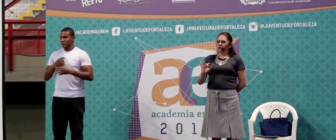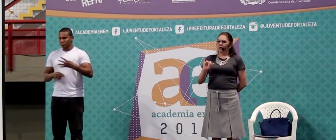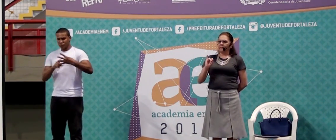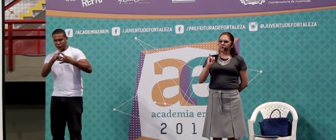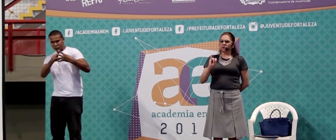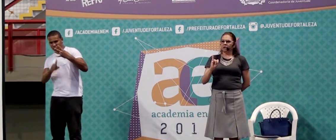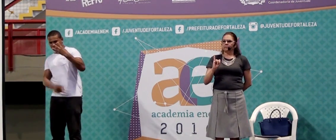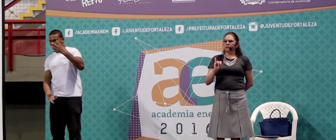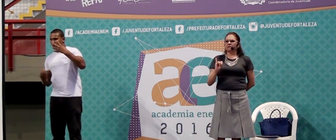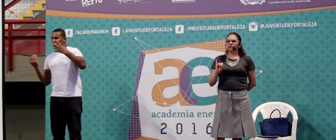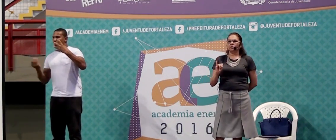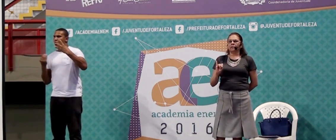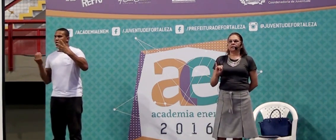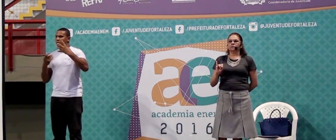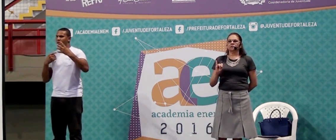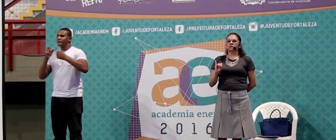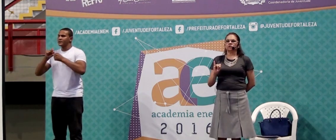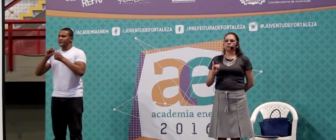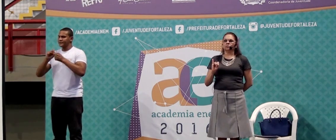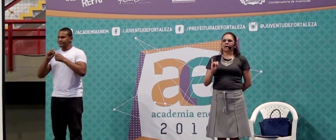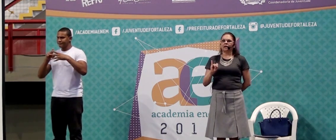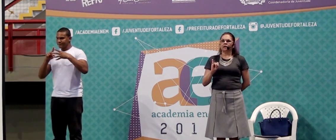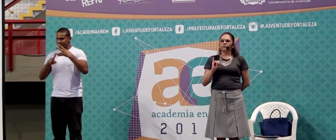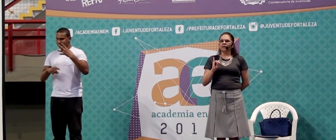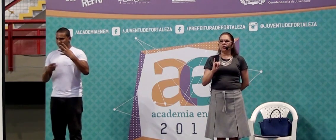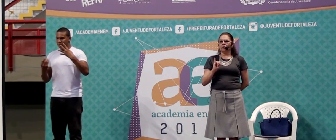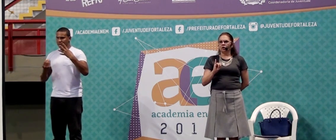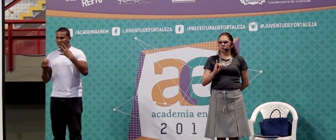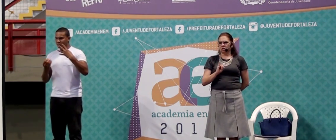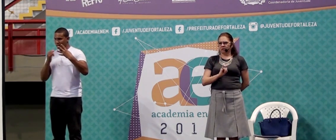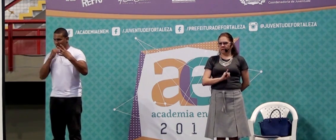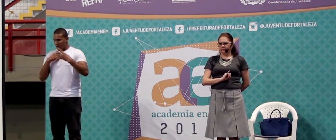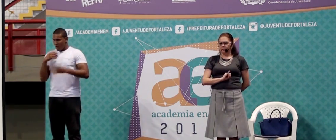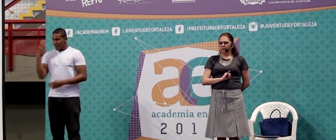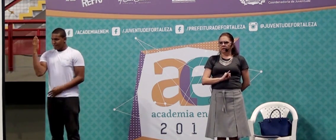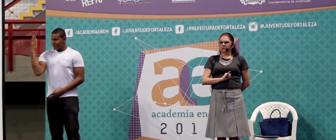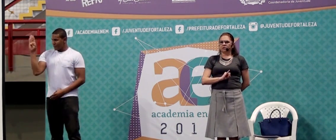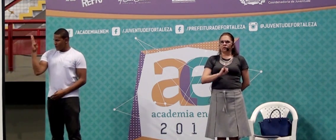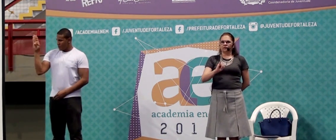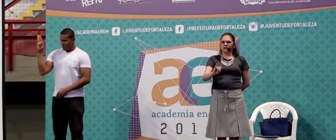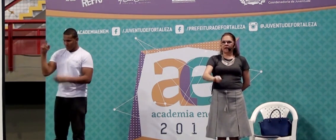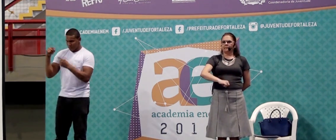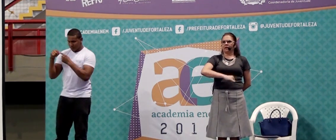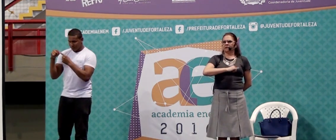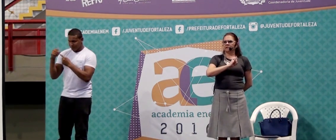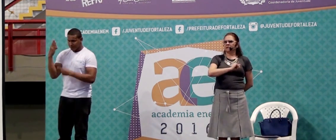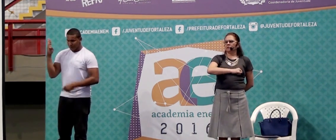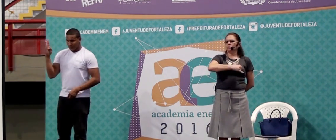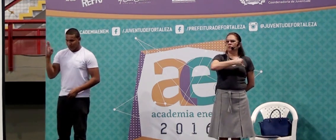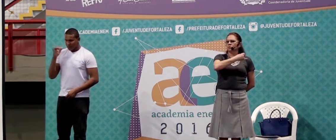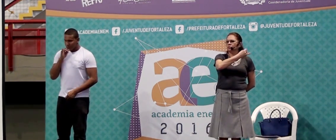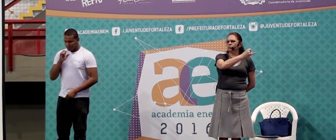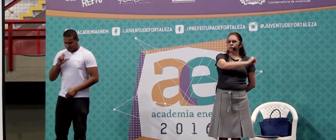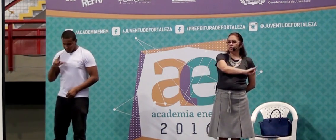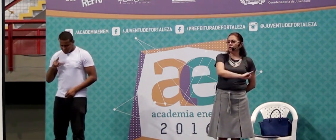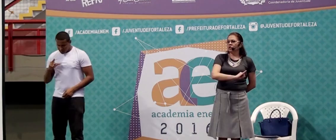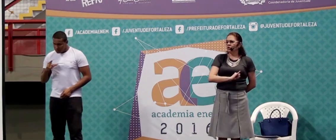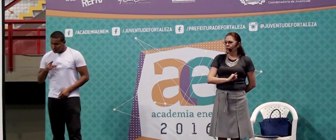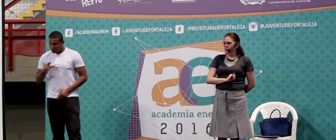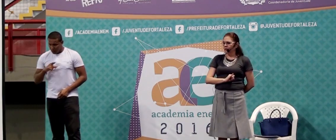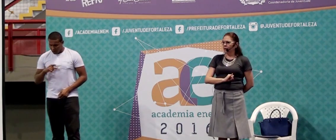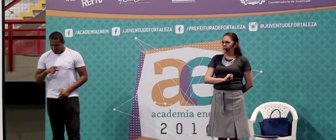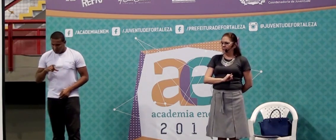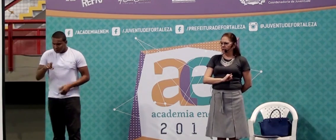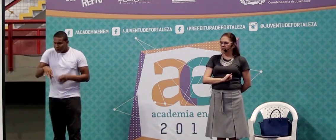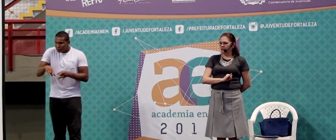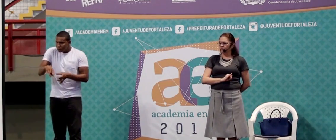áreas. A medida que pode ser tomada no sentido da área biológica, se houver a plantação do